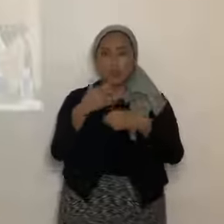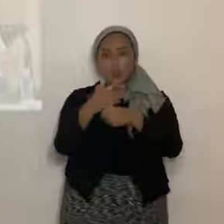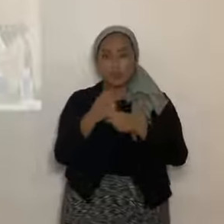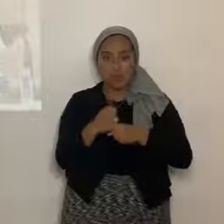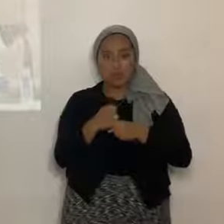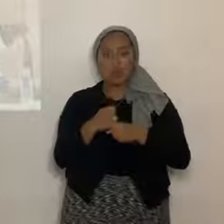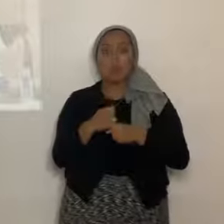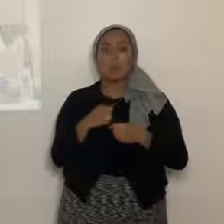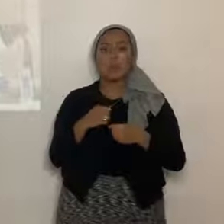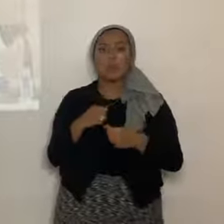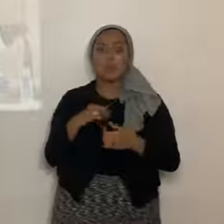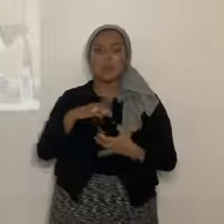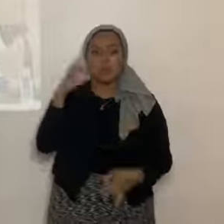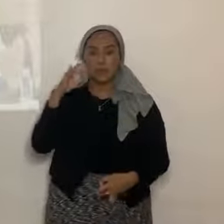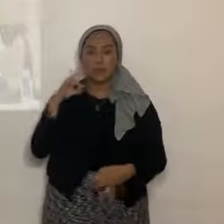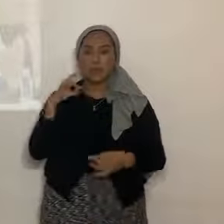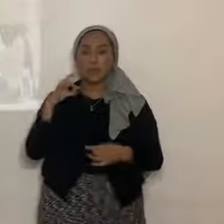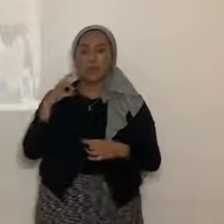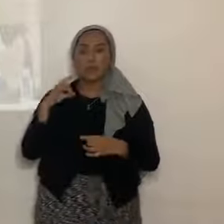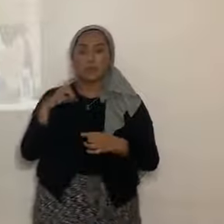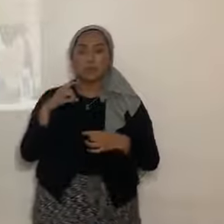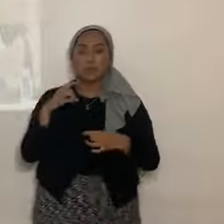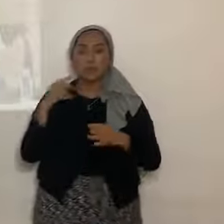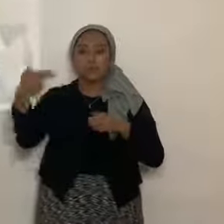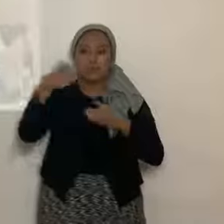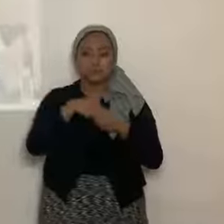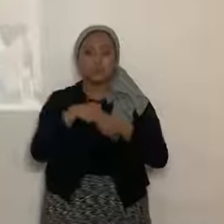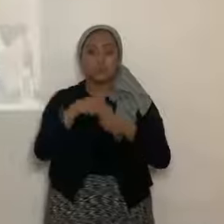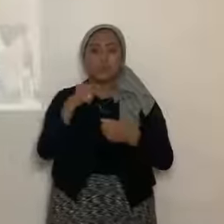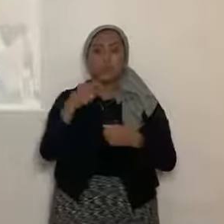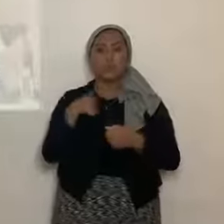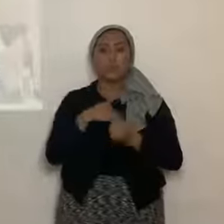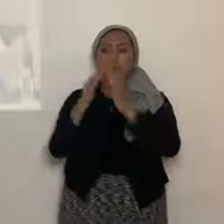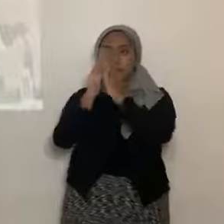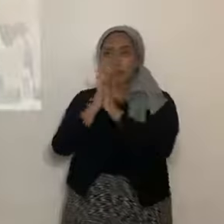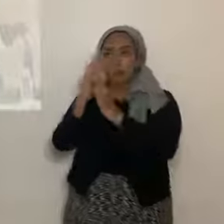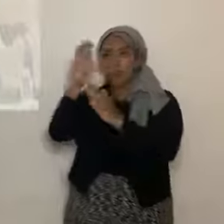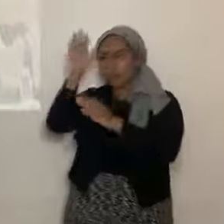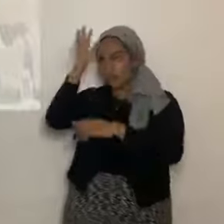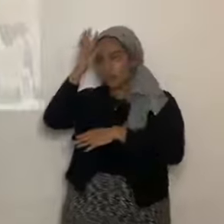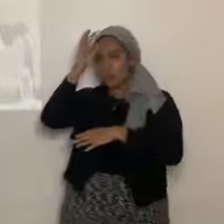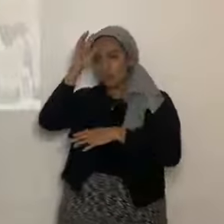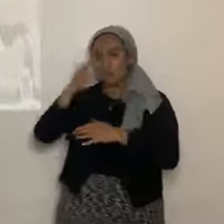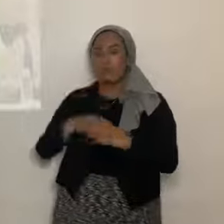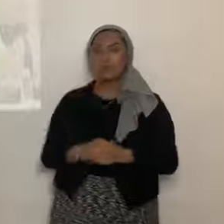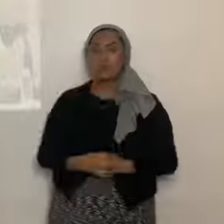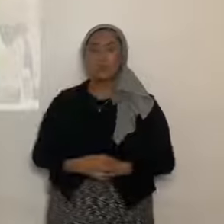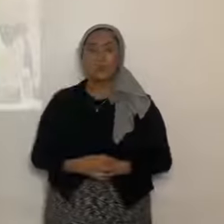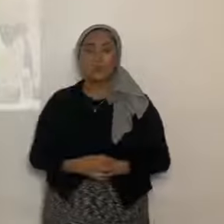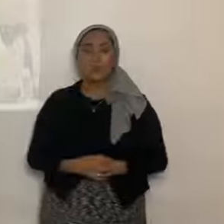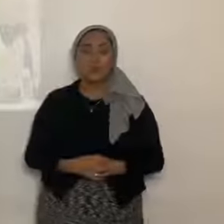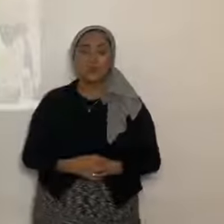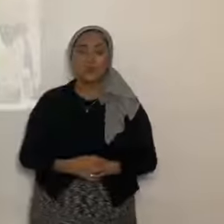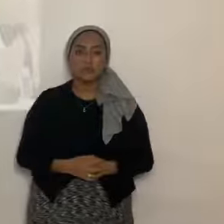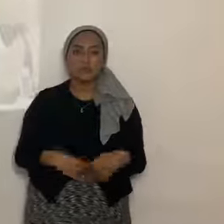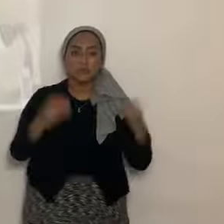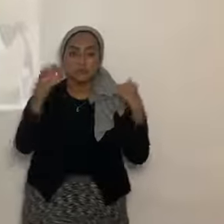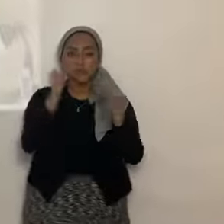de adopción por el cual clamamos Abba Padre. O sea, ya no esclavos al miedo ahí. Ahora vamos a otra cita que ya vimos mucho, pero